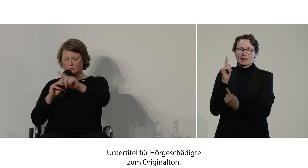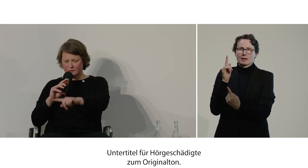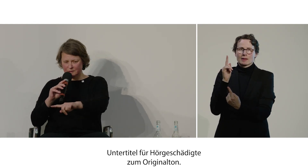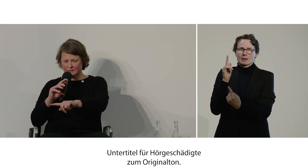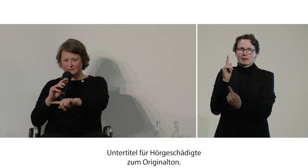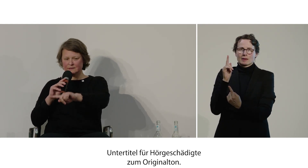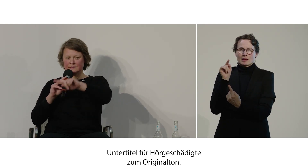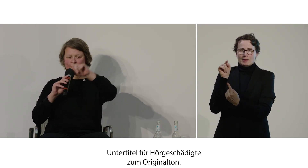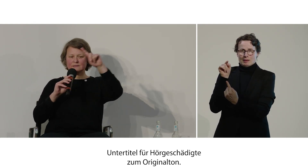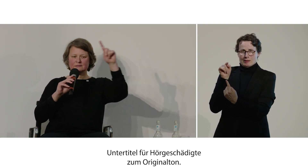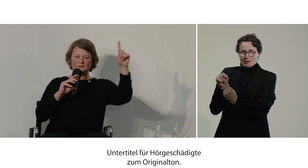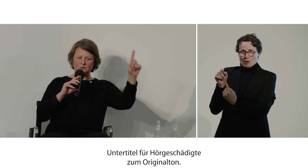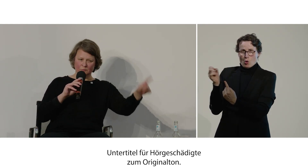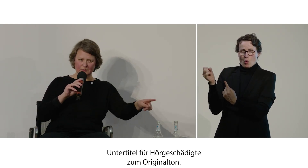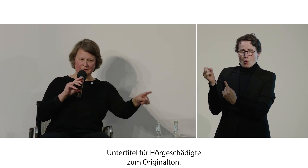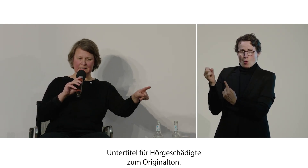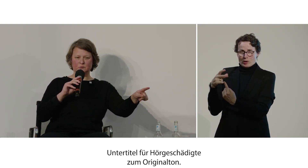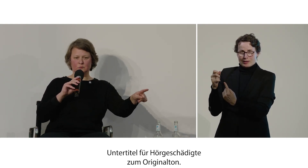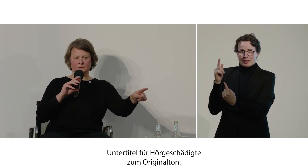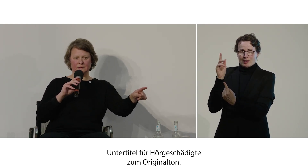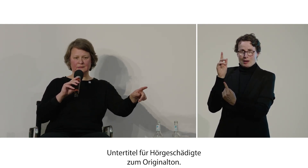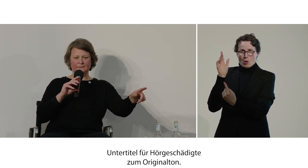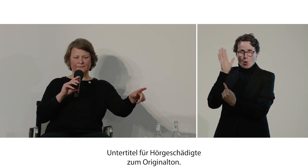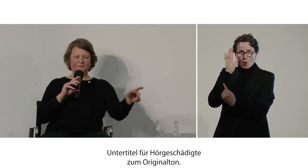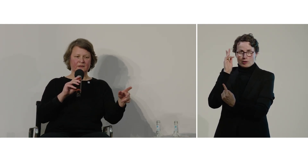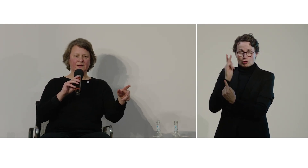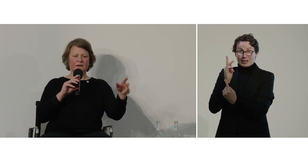für Hörgeschädigte zum Originalton.